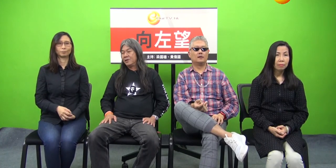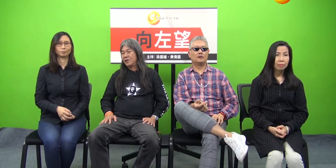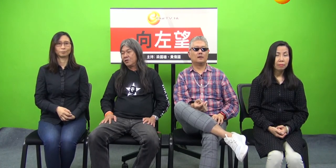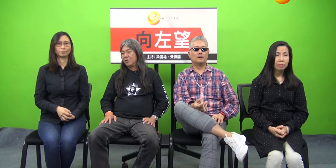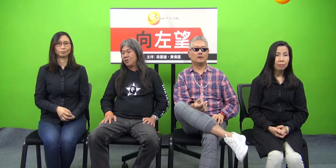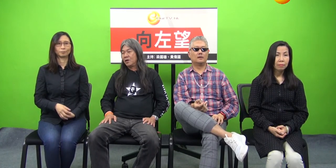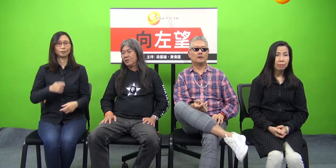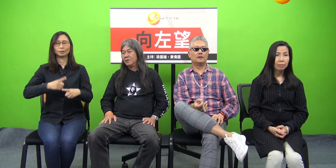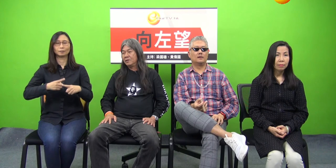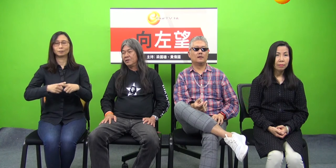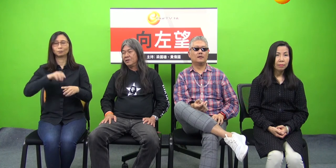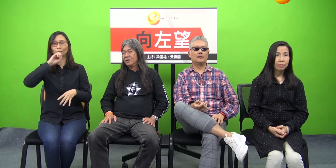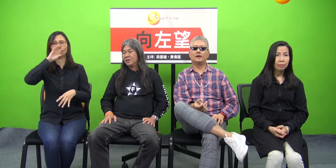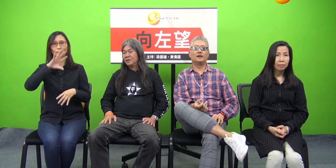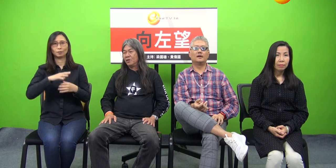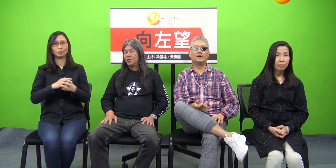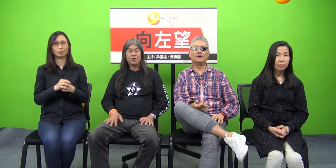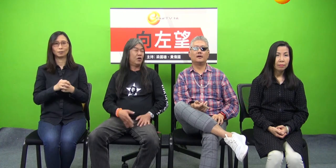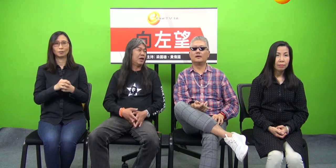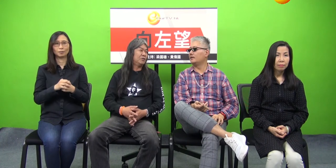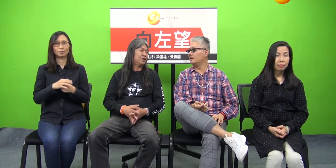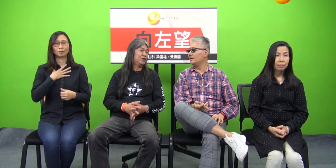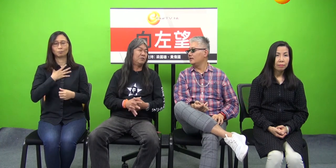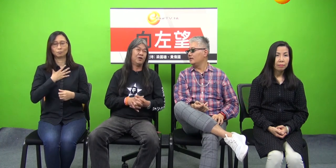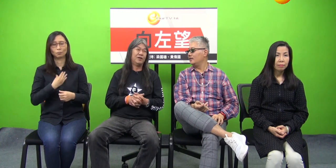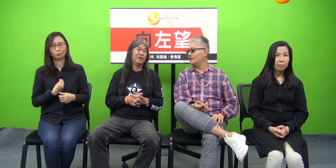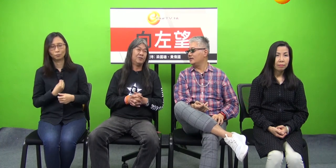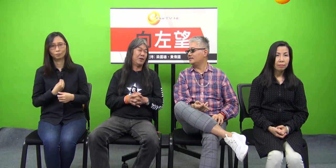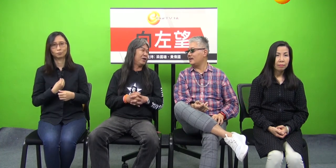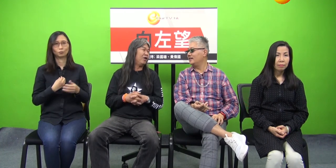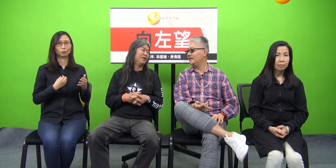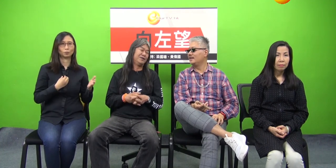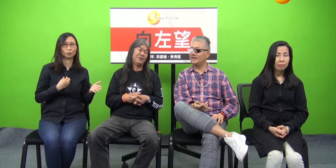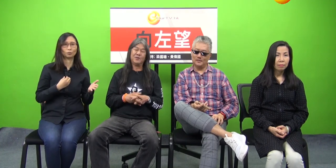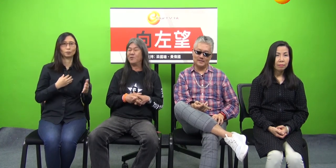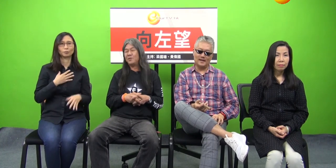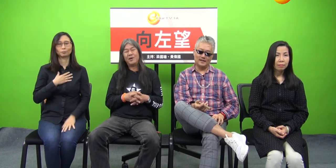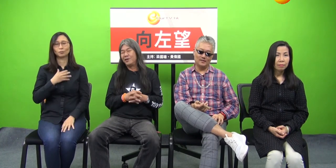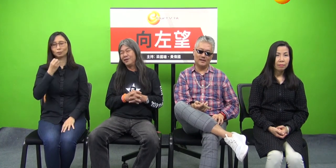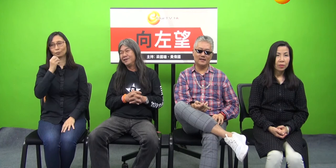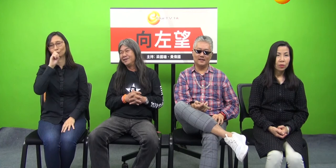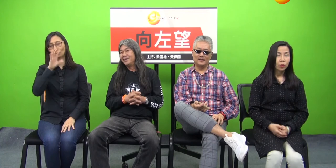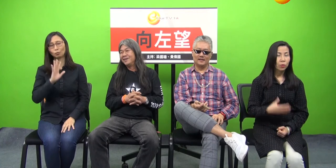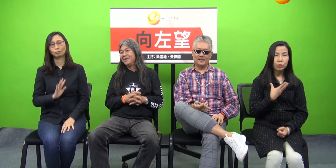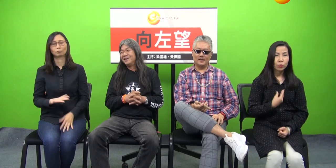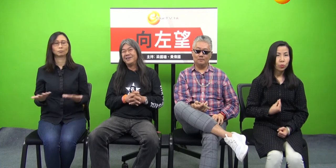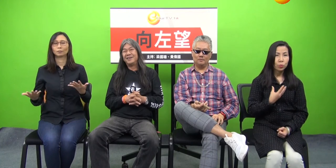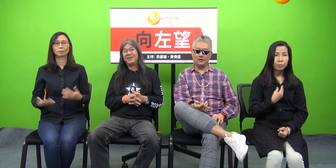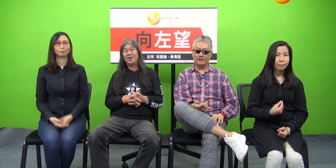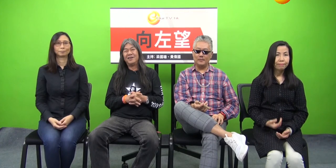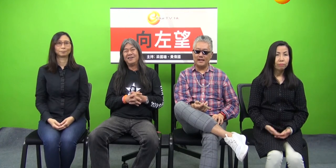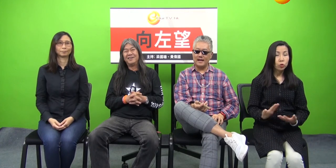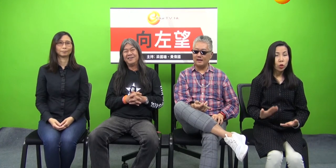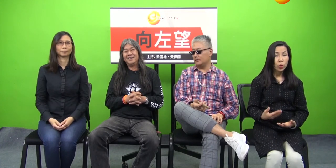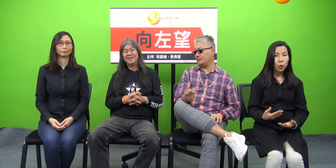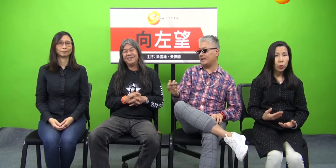唉，真係老實講講啊，即係好傷感，我都差唔多冇氣講，冇氣講。 咁去到